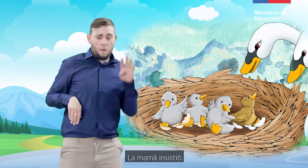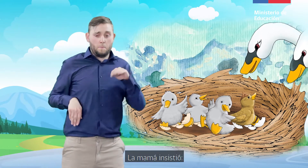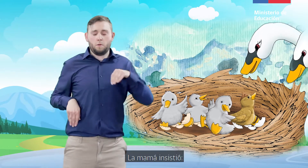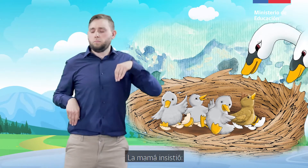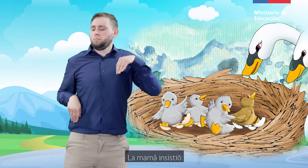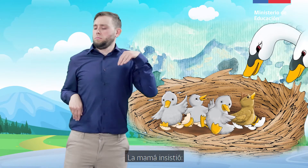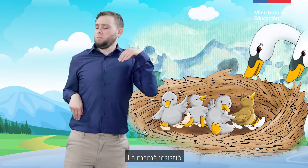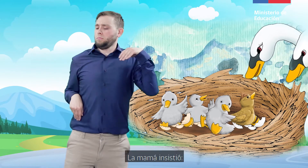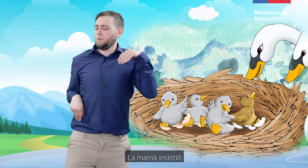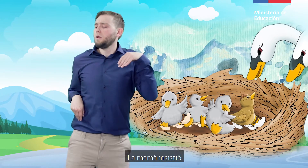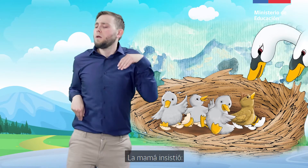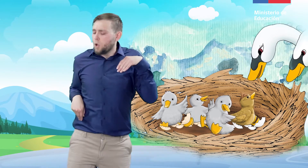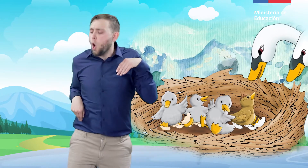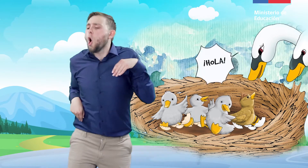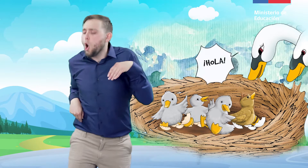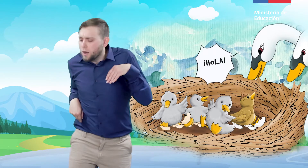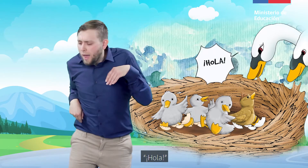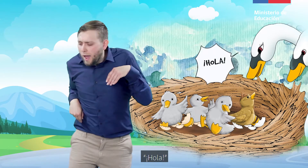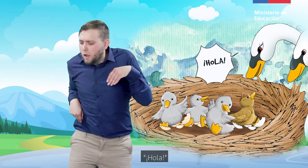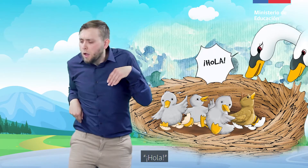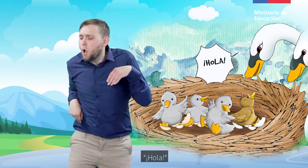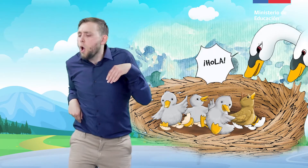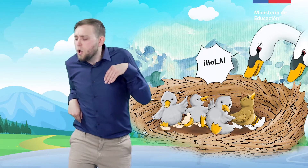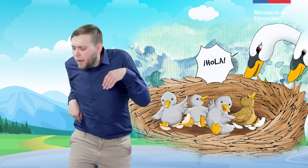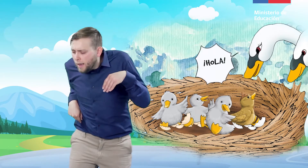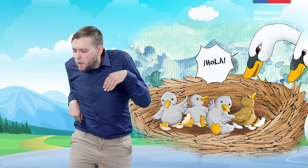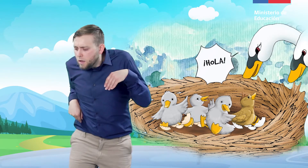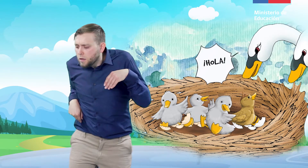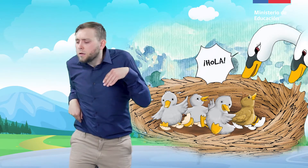La mamá insistió, ¡hola!